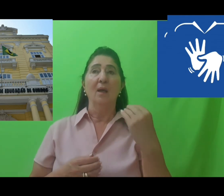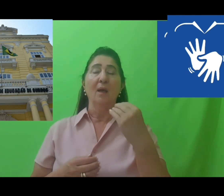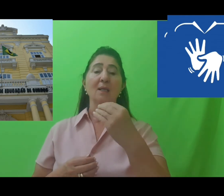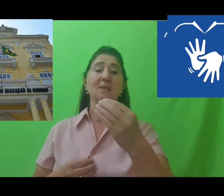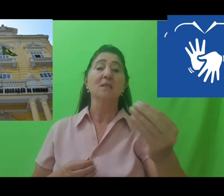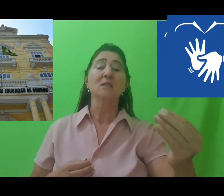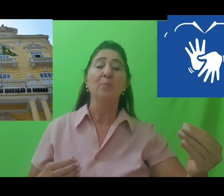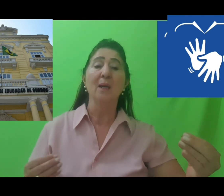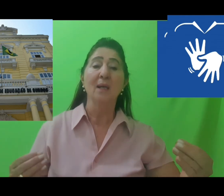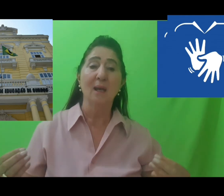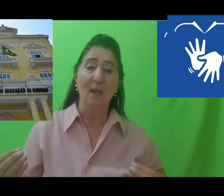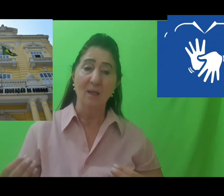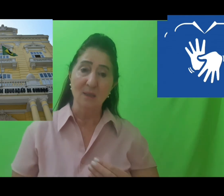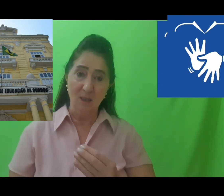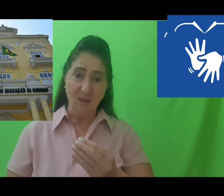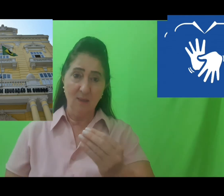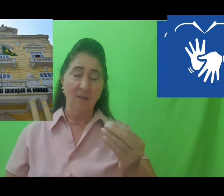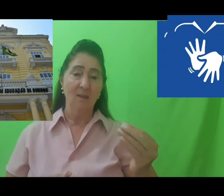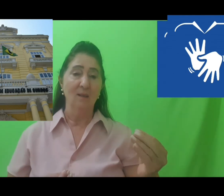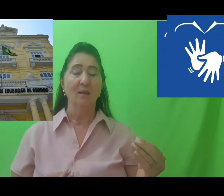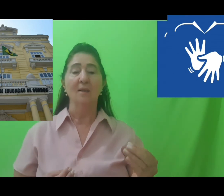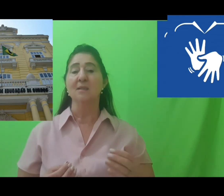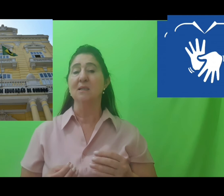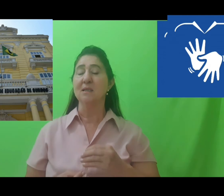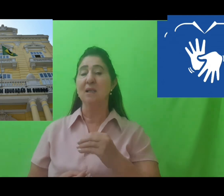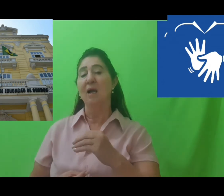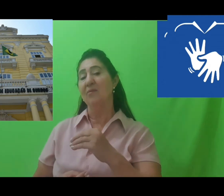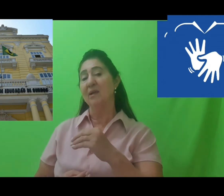as experiências que